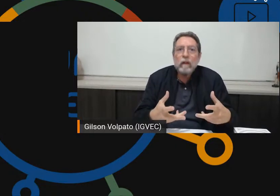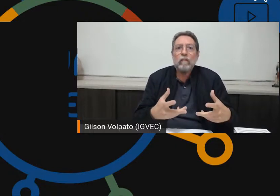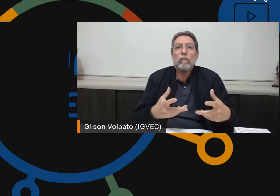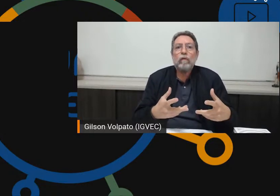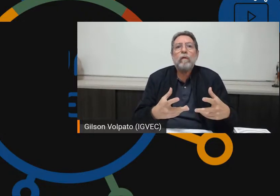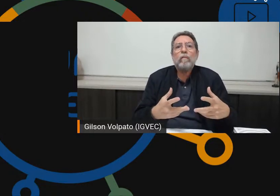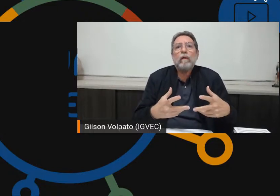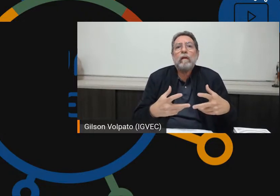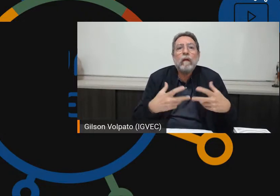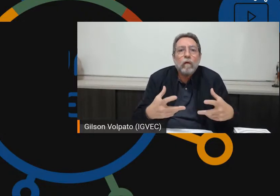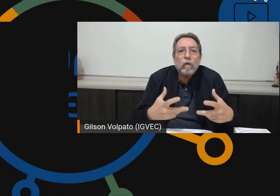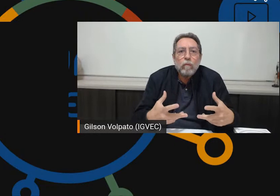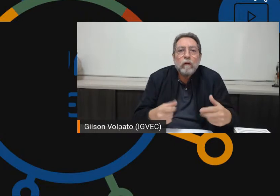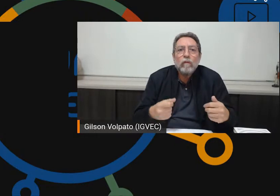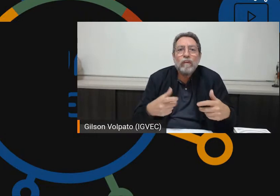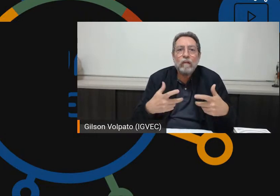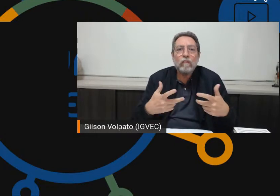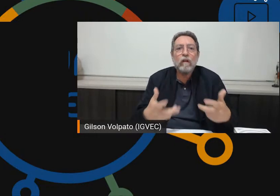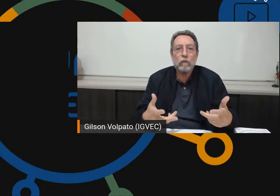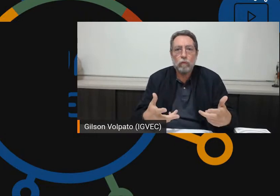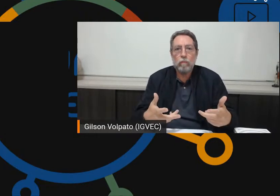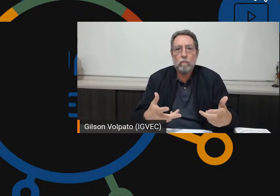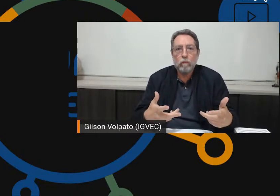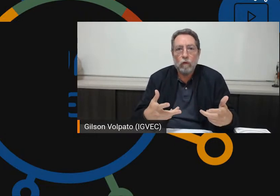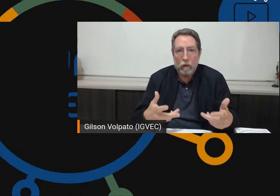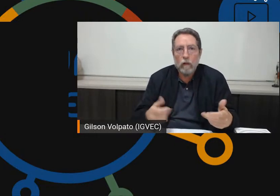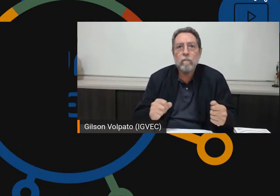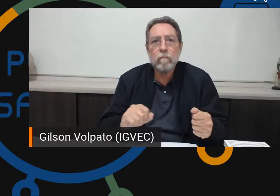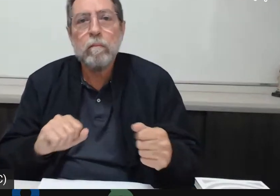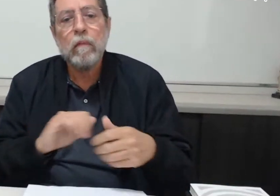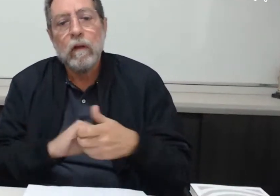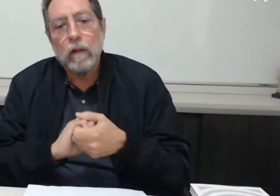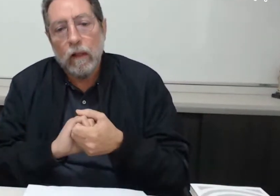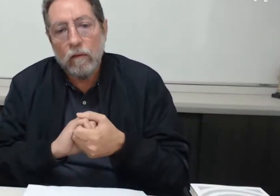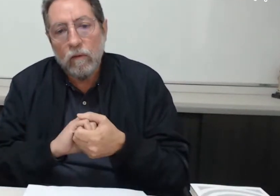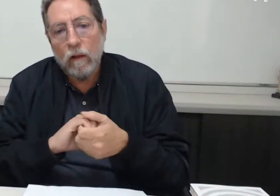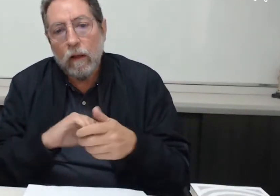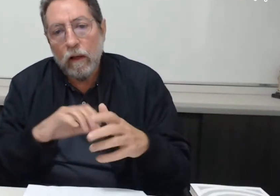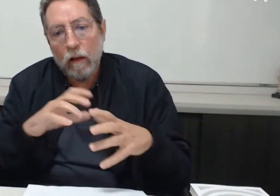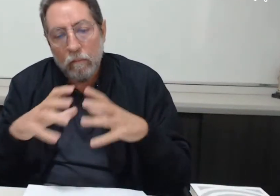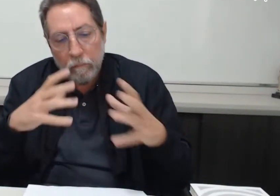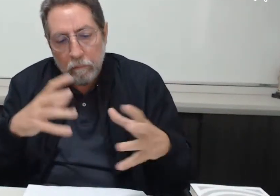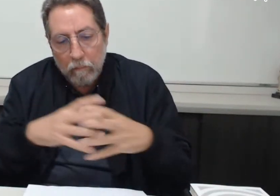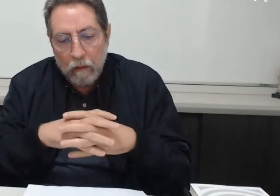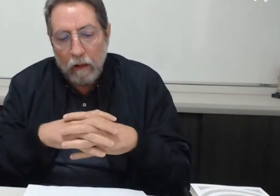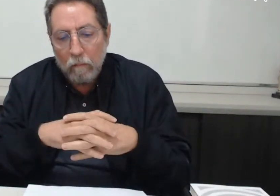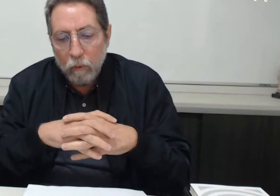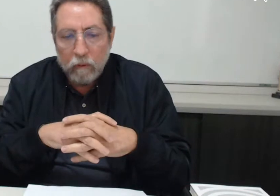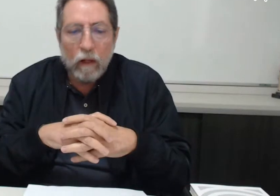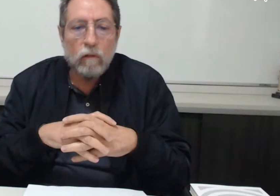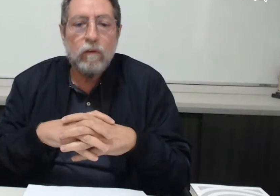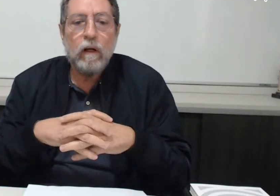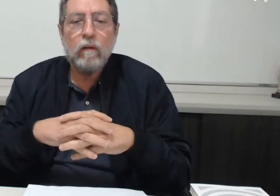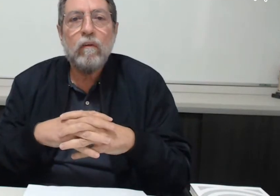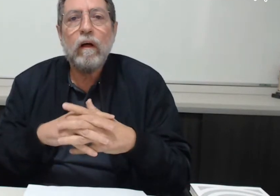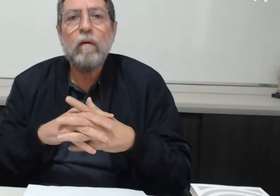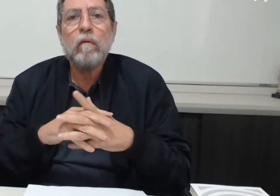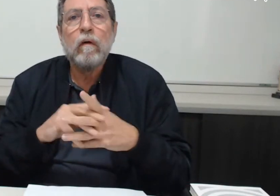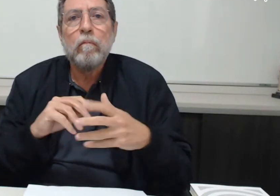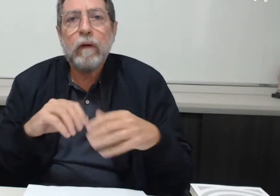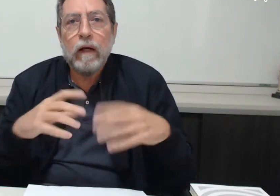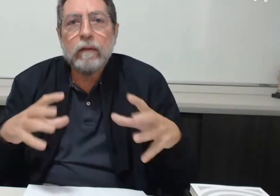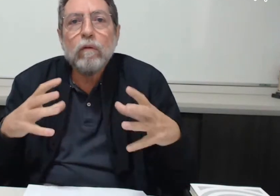mostrar para a comunidade científica e fazer aquele conhecimento ser aceito. Ok? E essa é a abordagem,